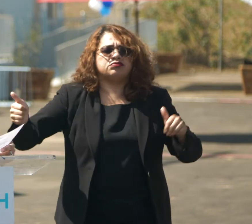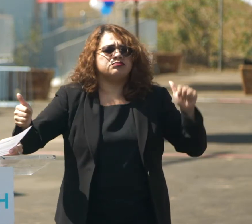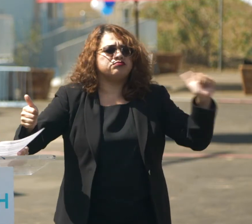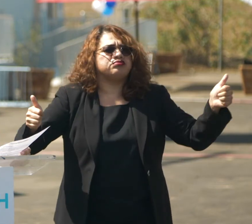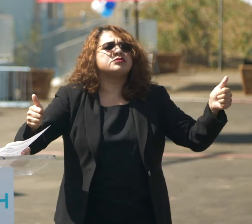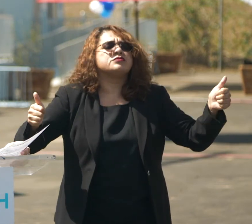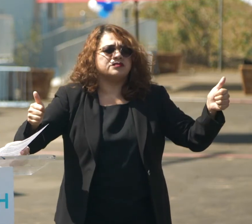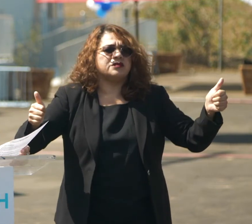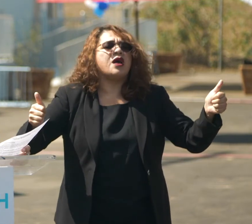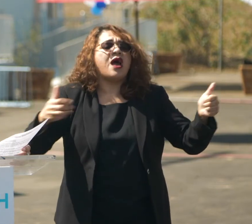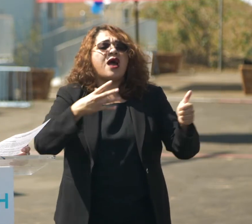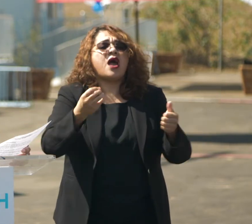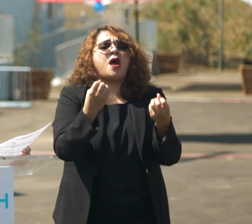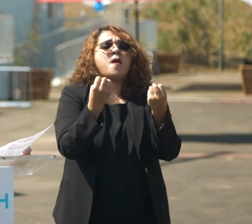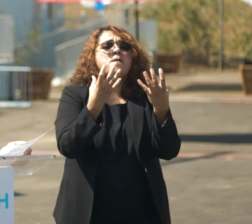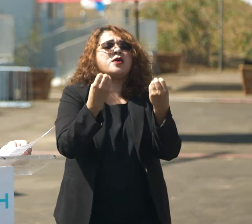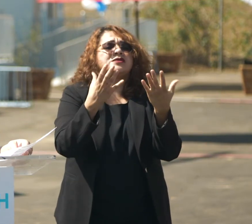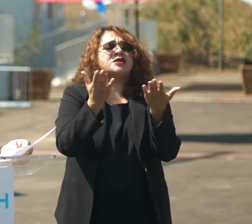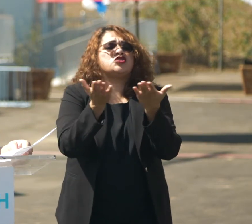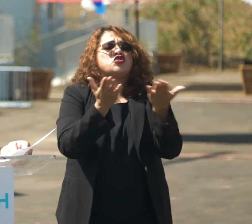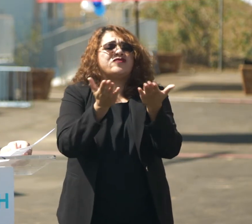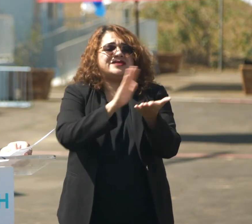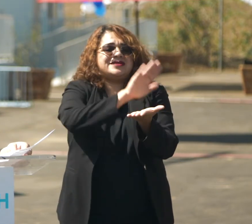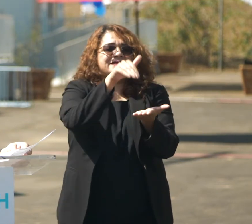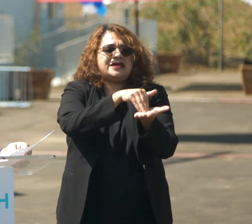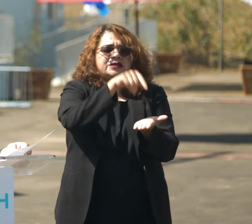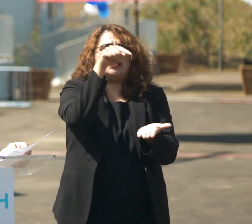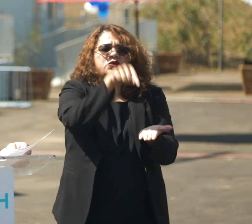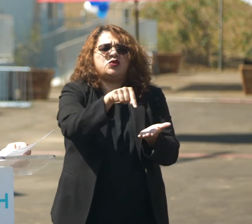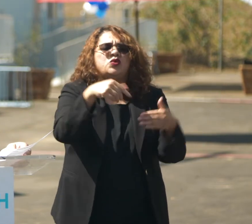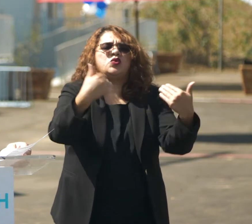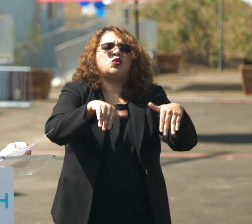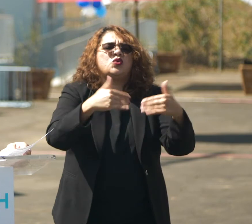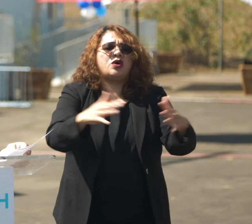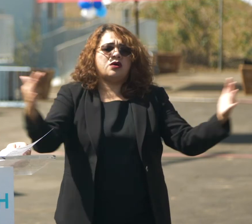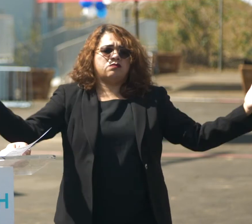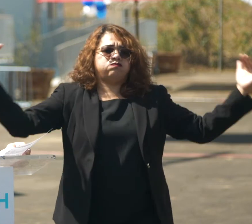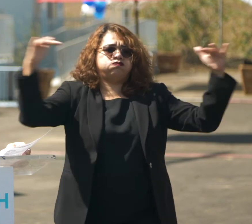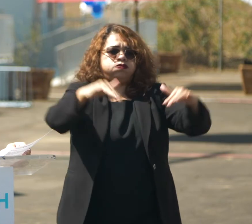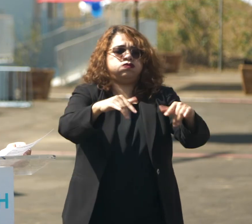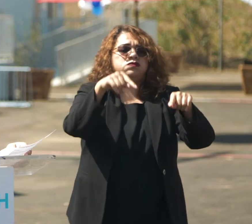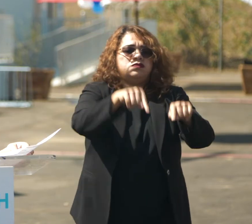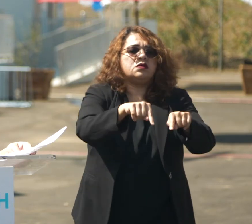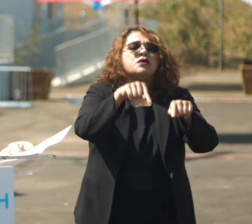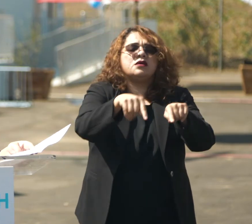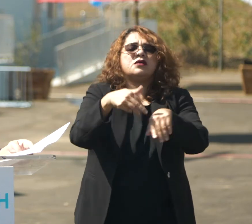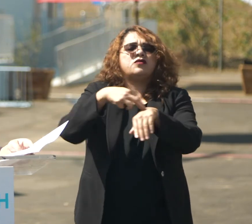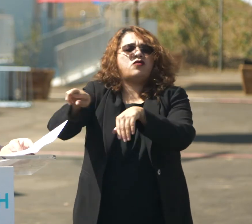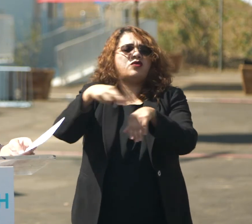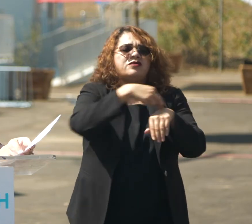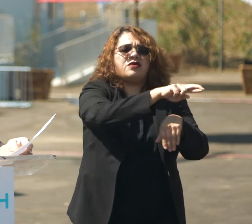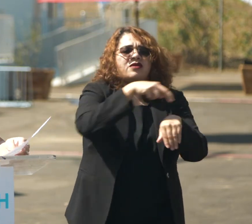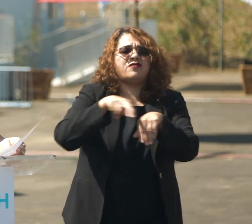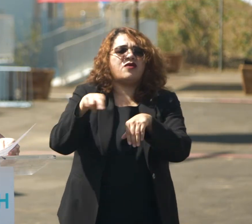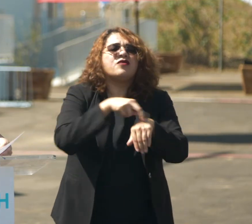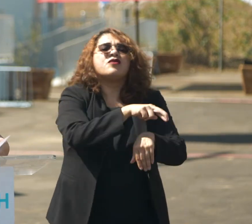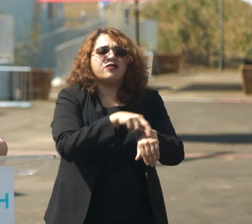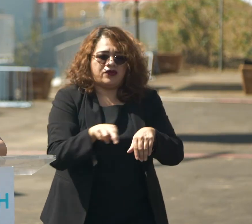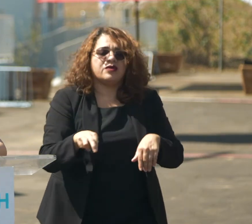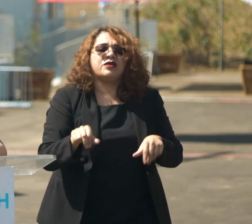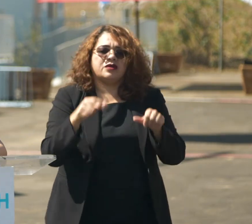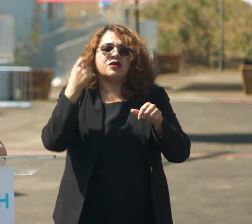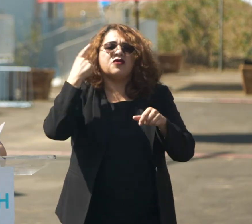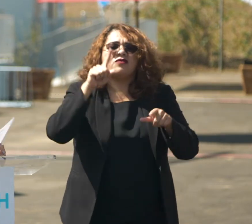existente Centro de Servicios Múltiples. Estos esfuerzos se basan en la División de Atención Continua y Servicios